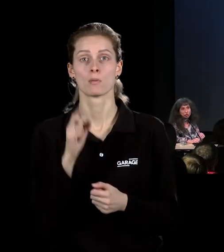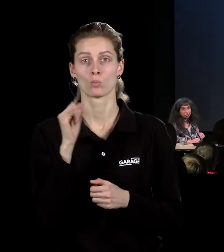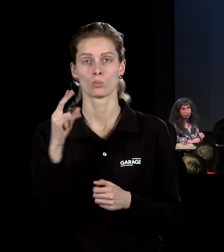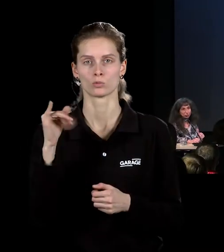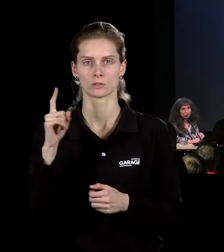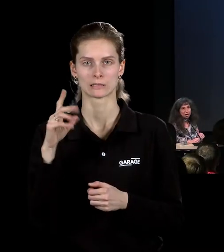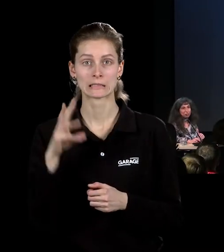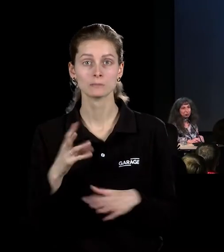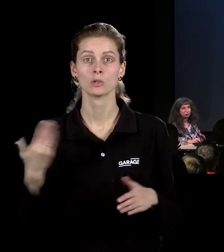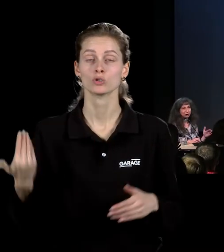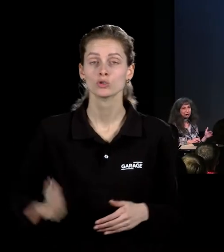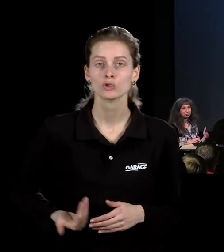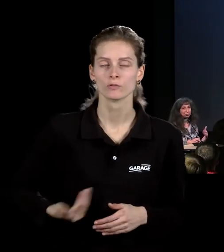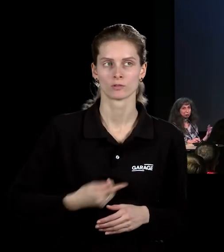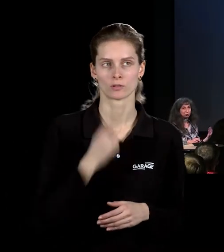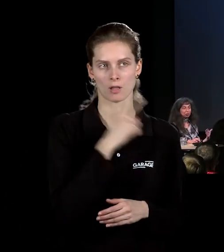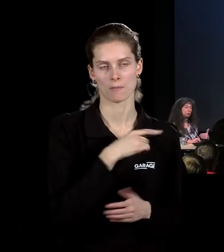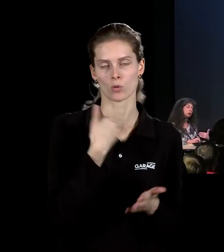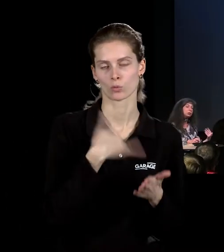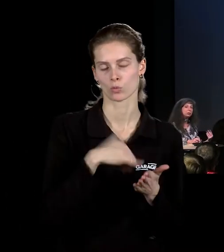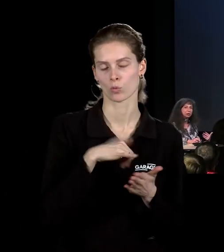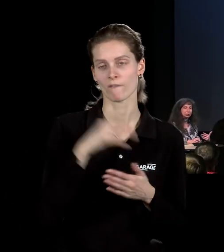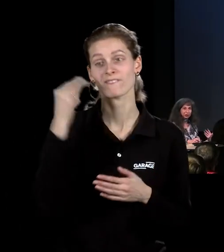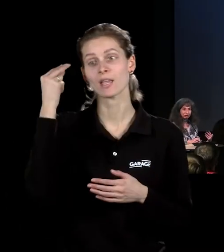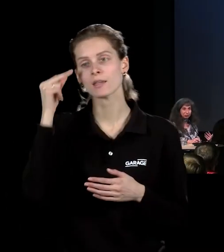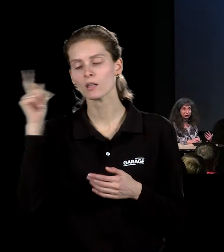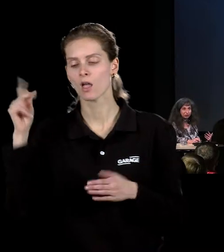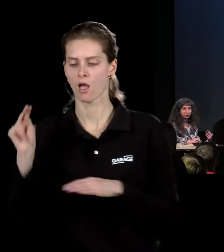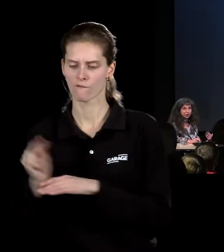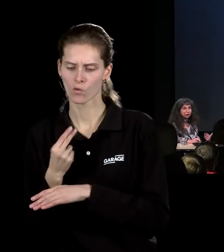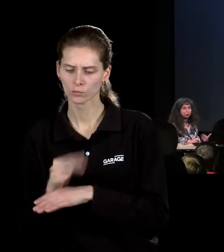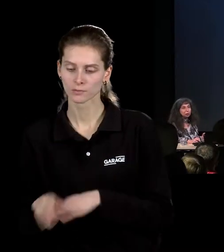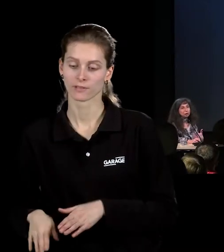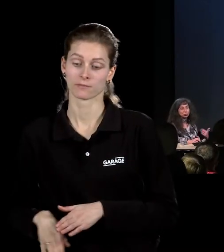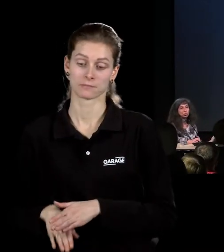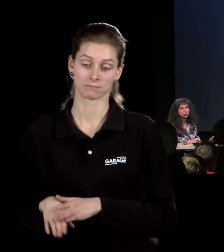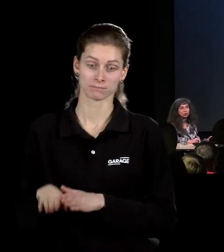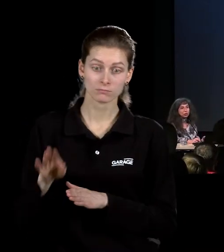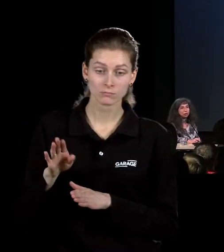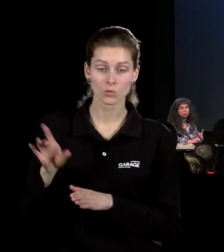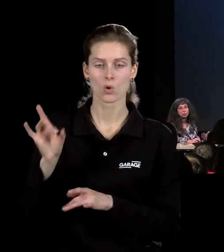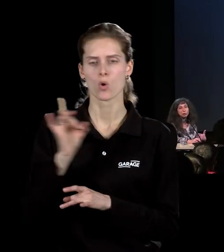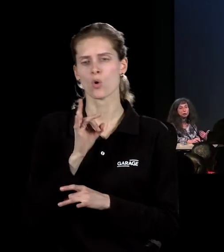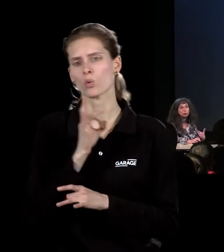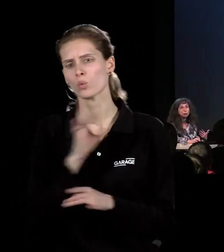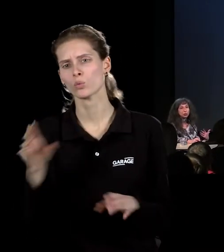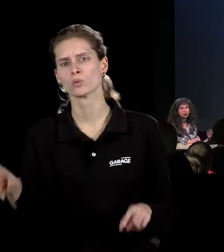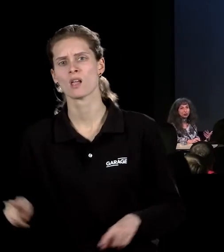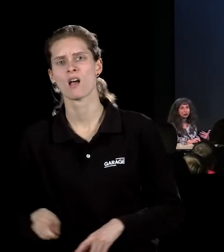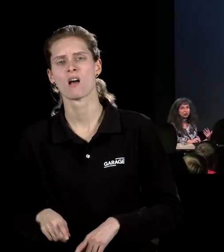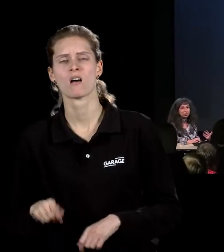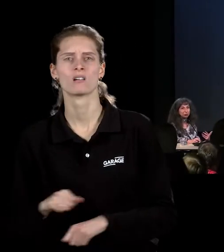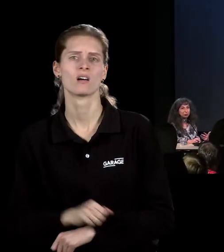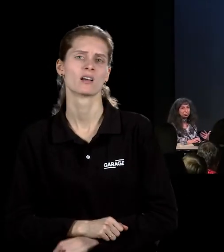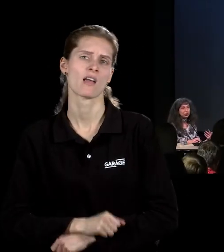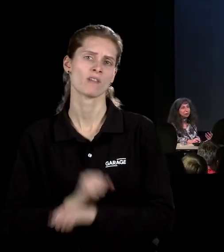уже живя в Нью-Йорке. Потому что в Китае он помнит, что как бы воспитывался в детстве в этой традиции, но там, культурная революция, в общем, никакой живой